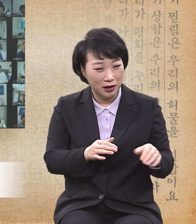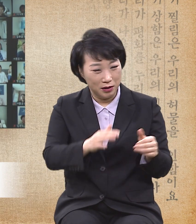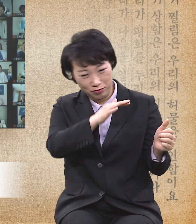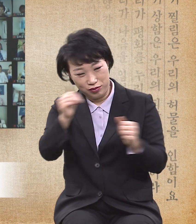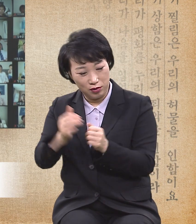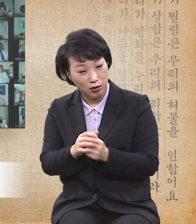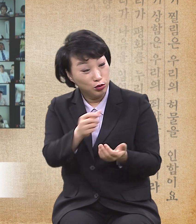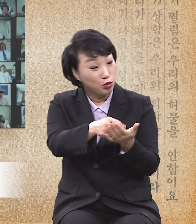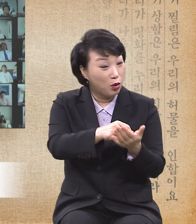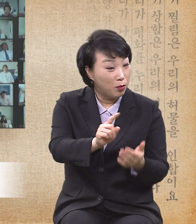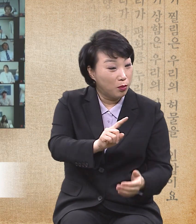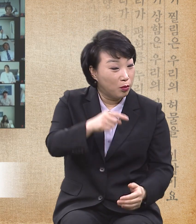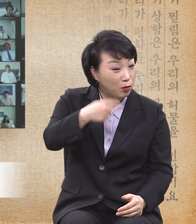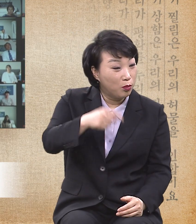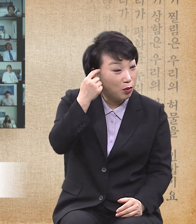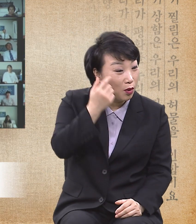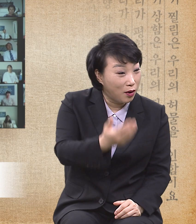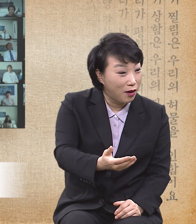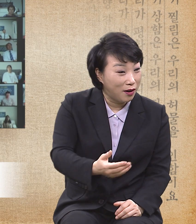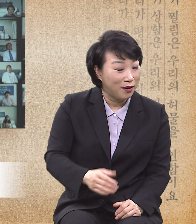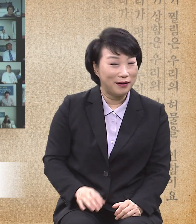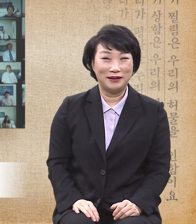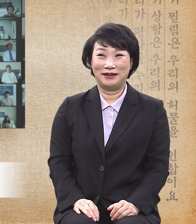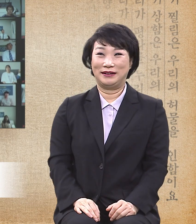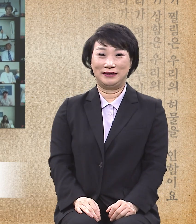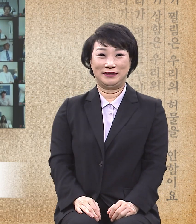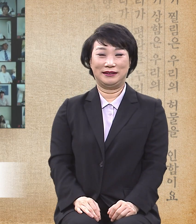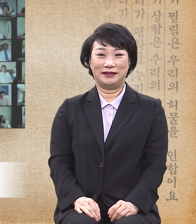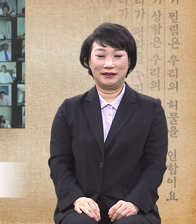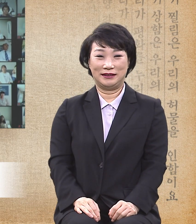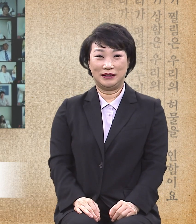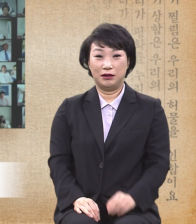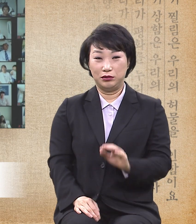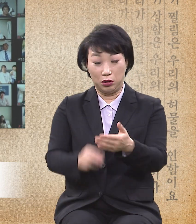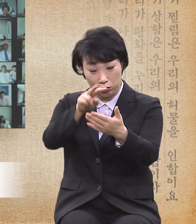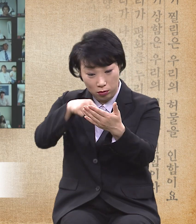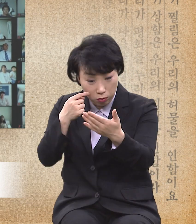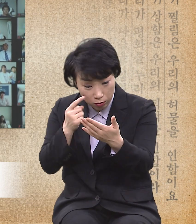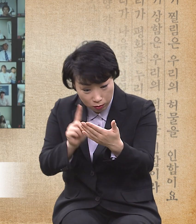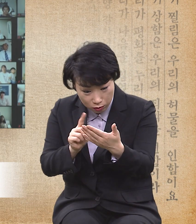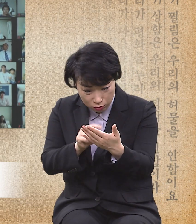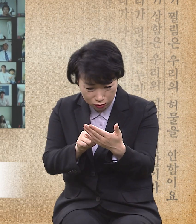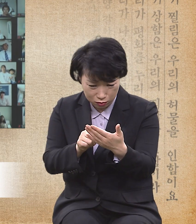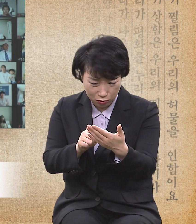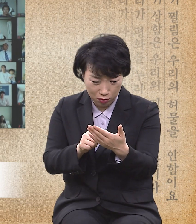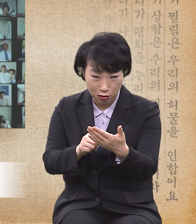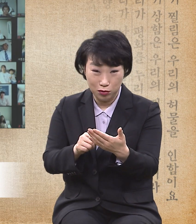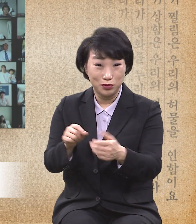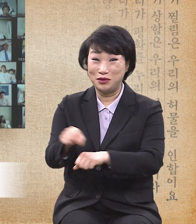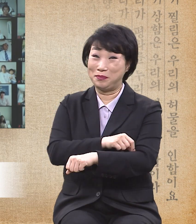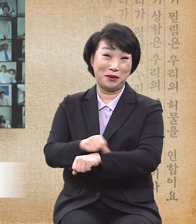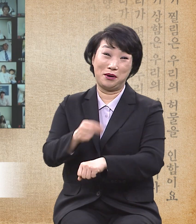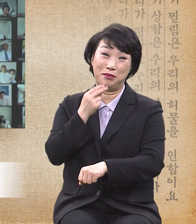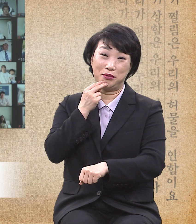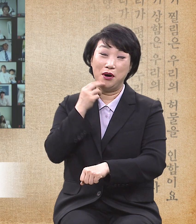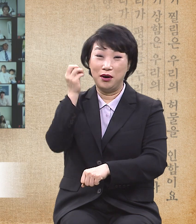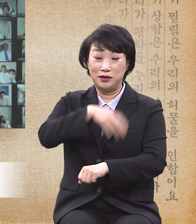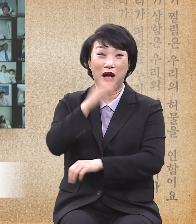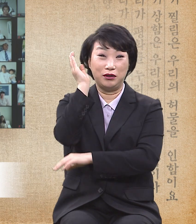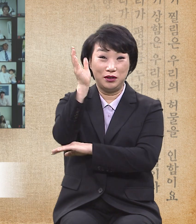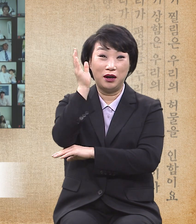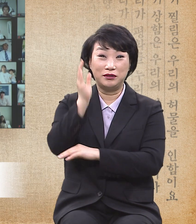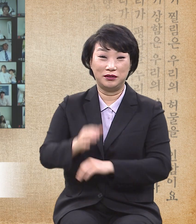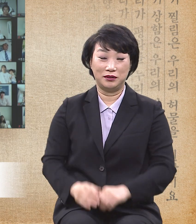쓰냐고 물어봐. 뭘 쓰냐고. 근데 읽어보면 별게 아니라 그냥 스토리야, 그냥